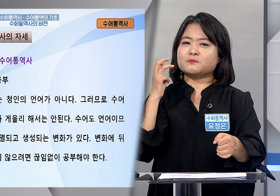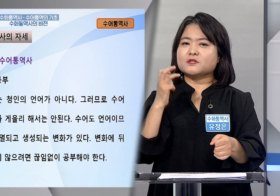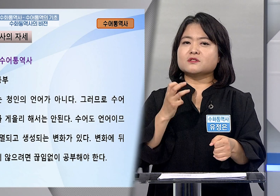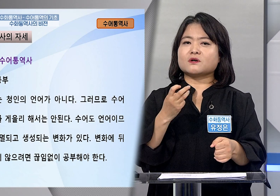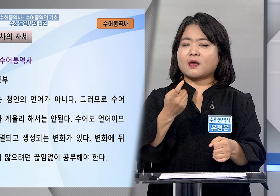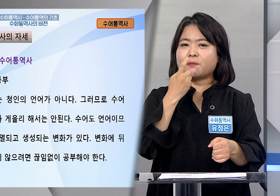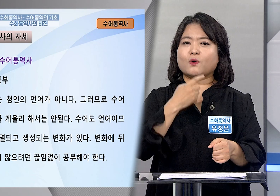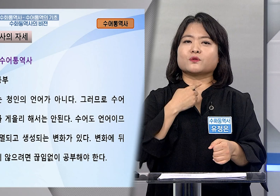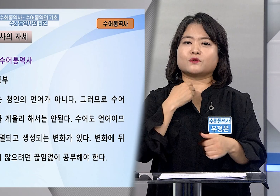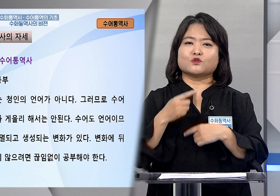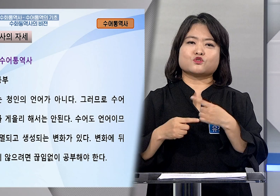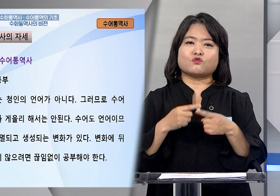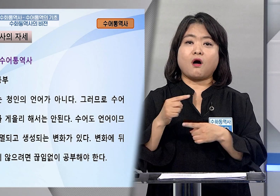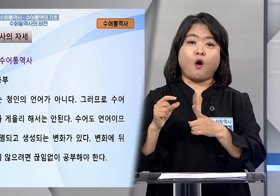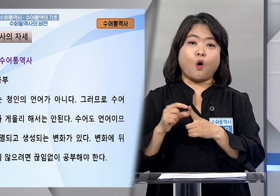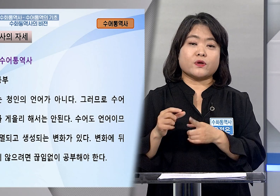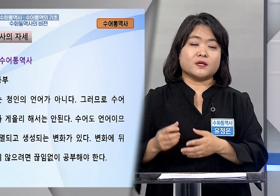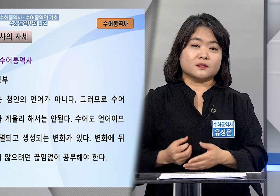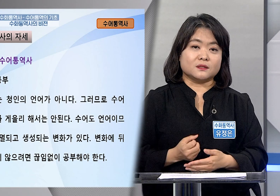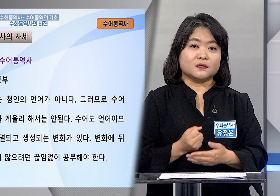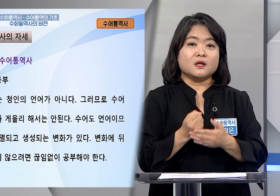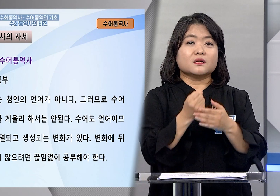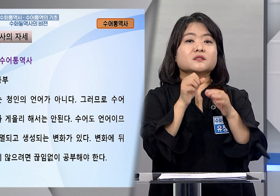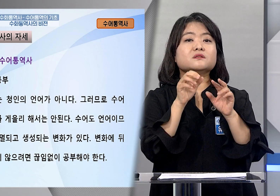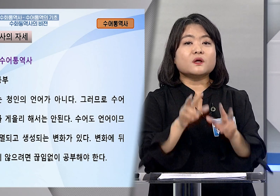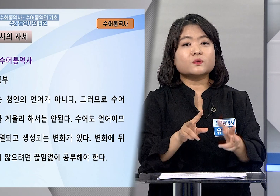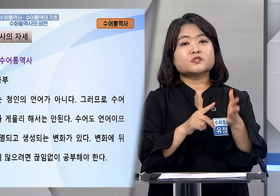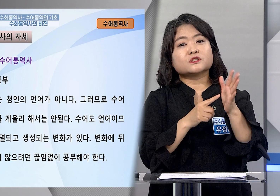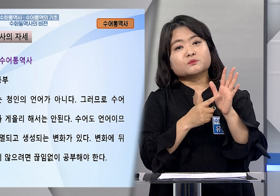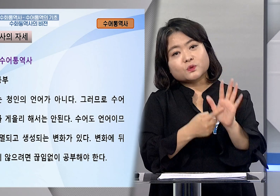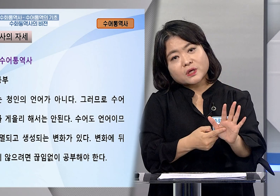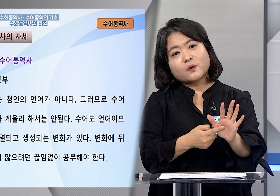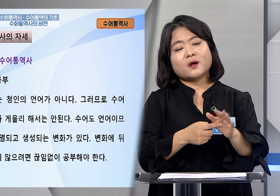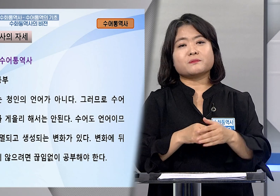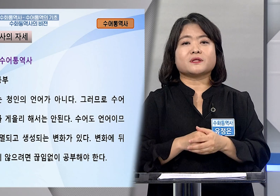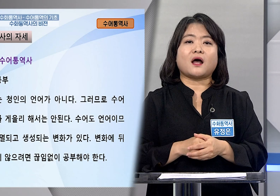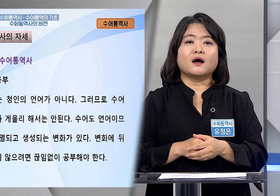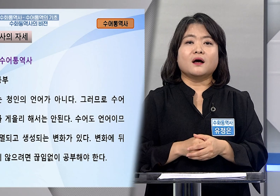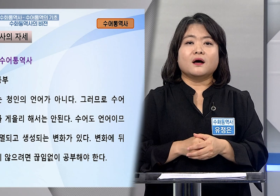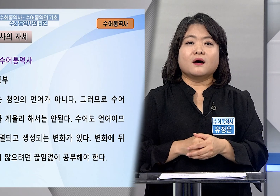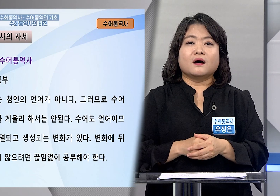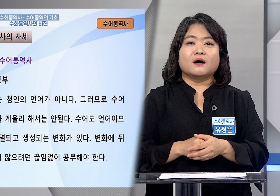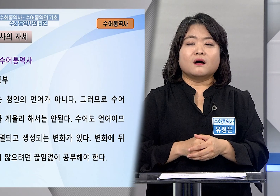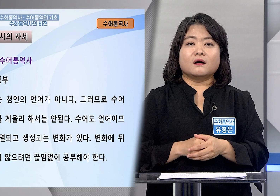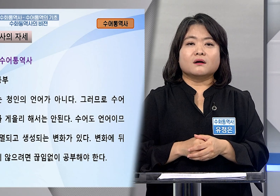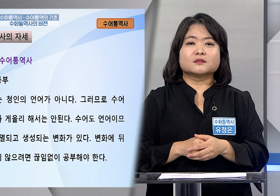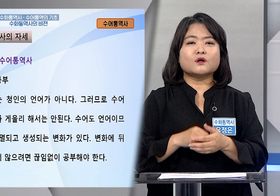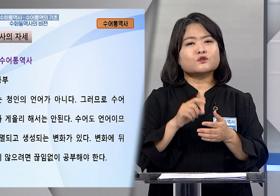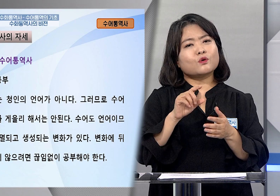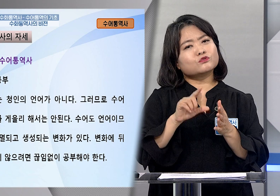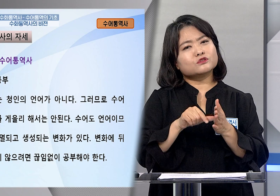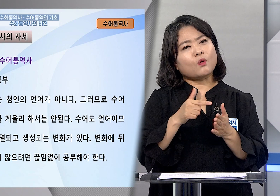30년 전에 배웠던 수어 어휘를 그대로 지금도 사용합니다. 그런 경우는 너무